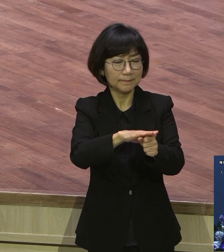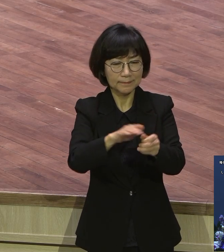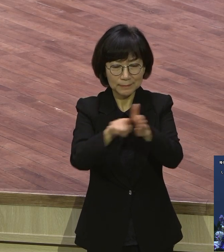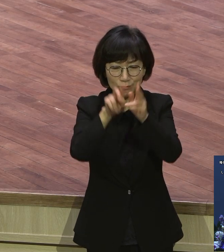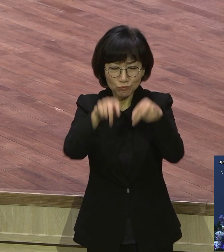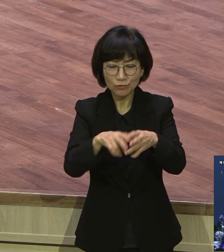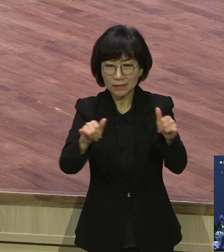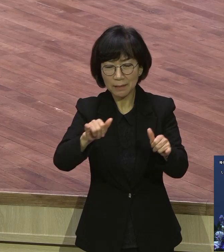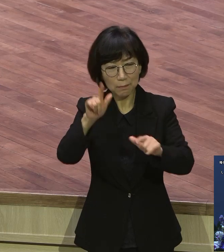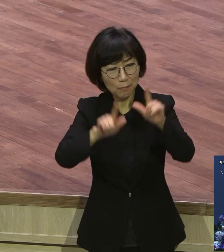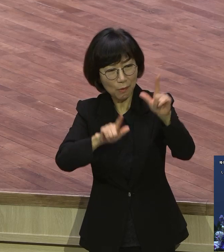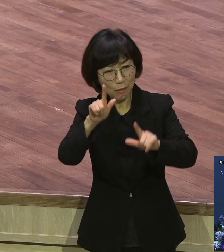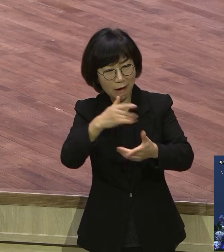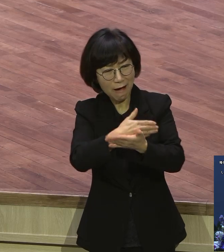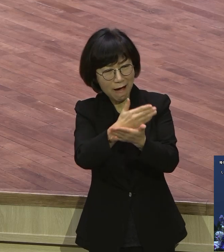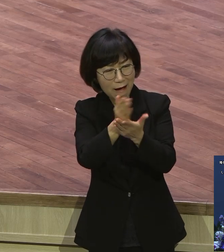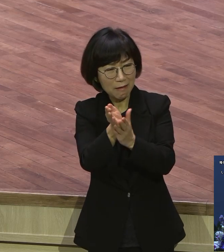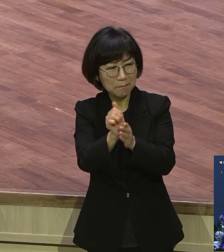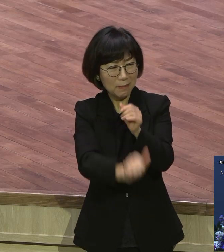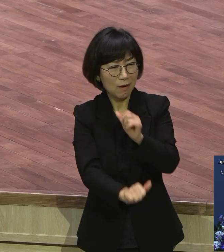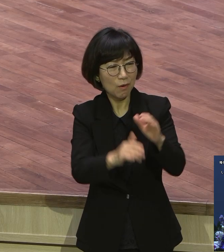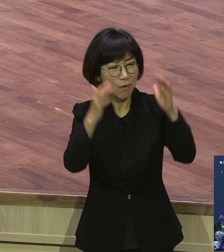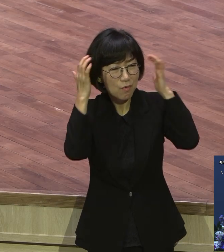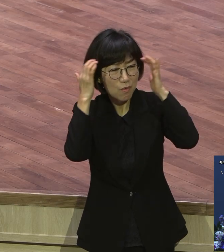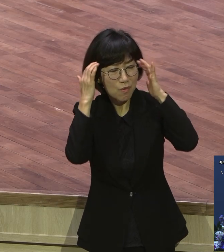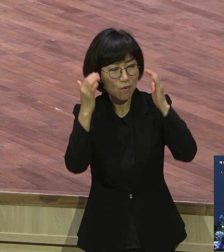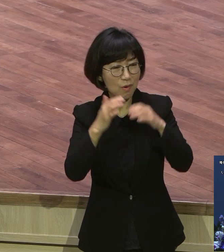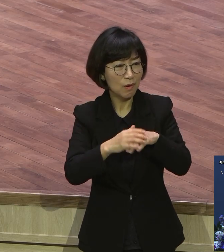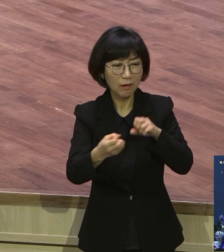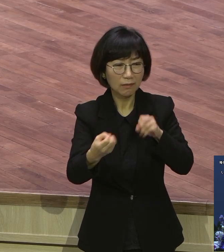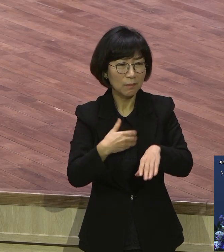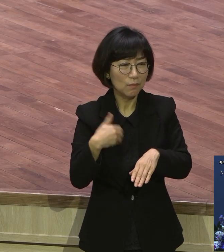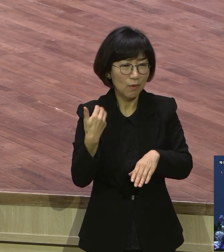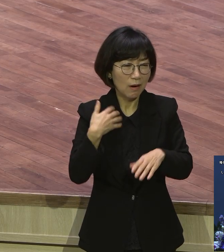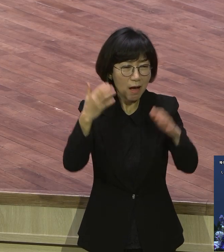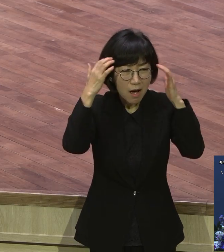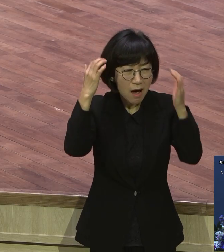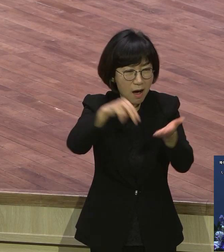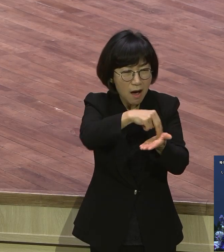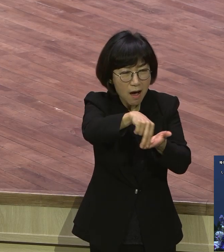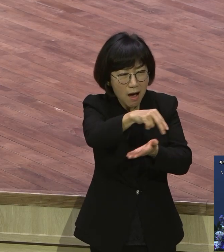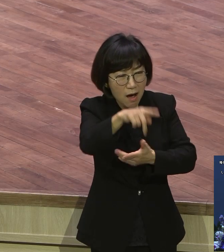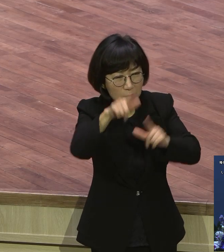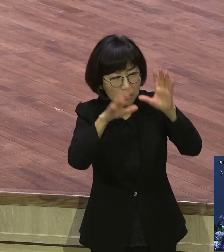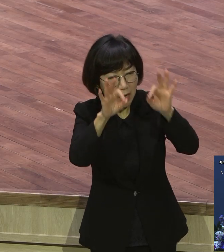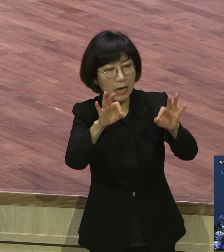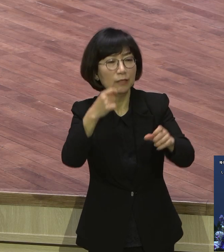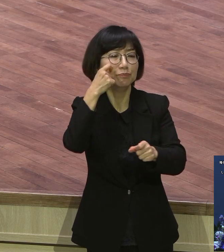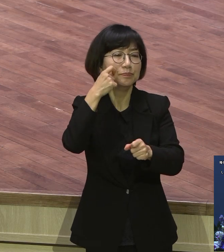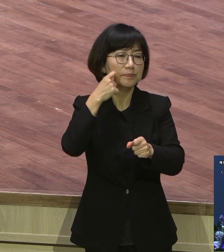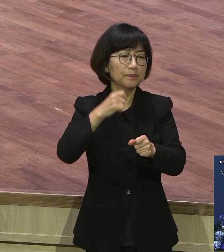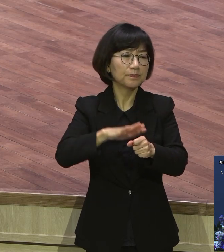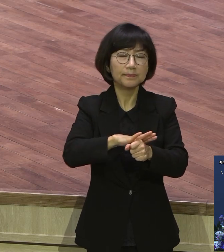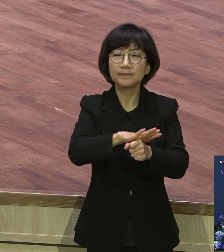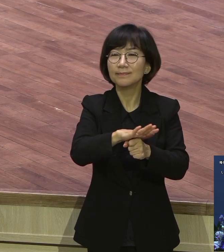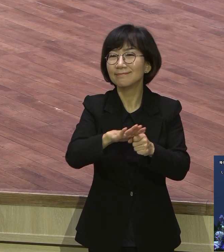빠져서 잘 고생하면서도 답도 없이 사는 저의 영혼을 보면서 불쌍히 여기는 마음